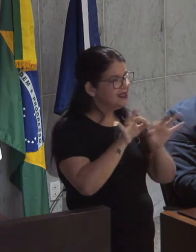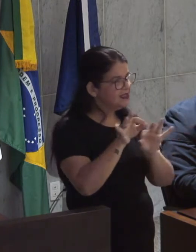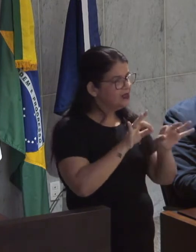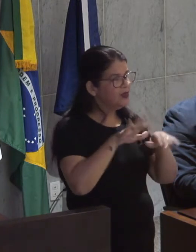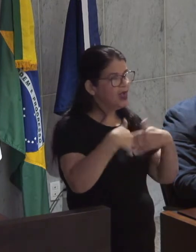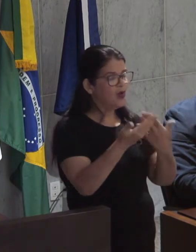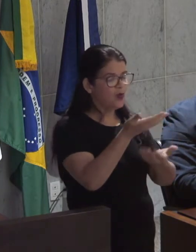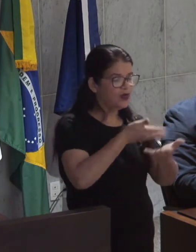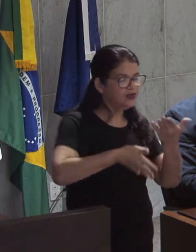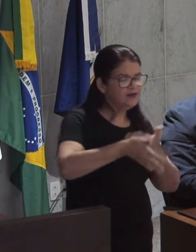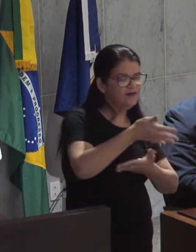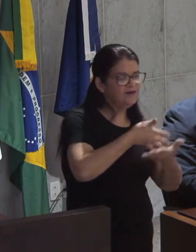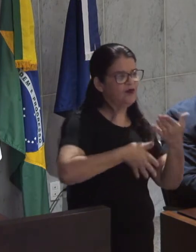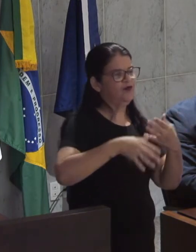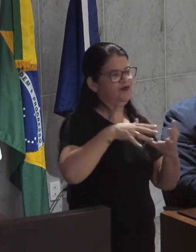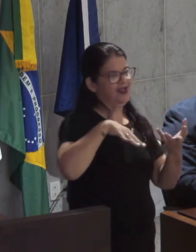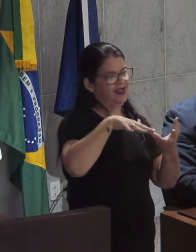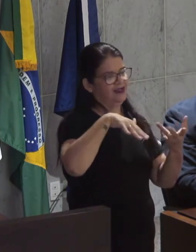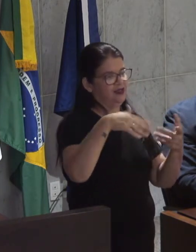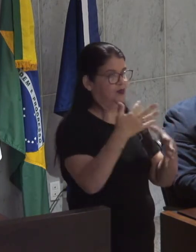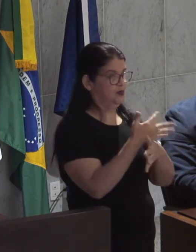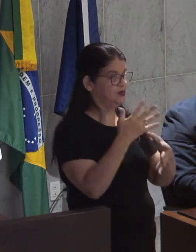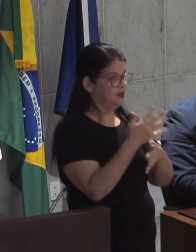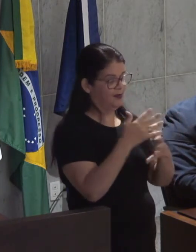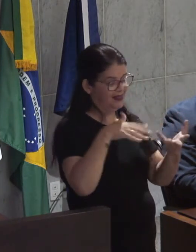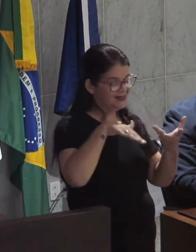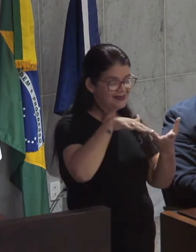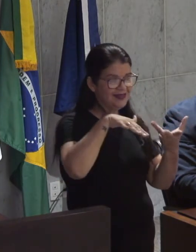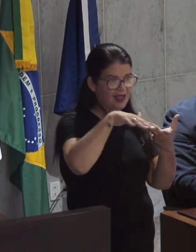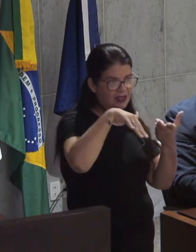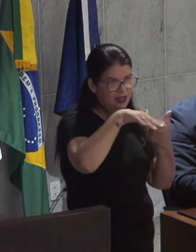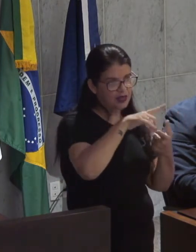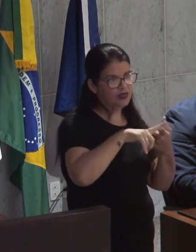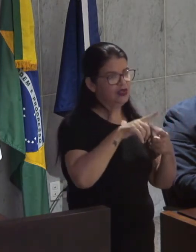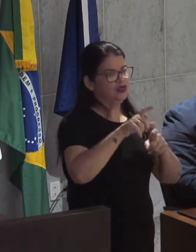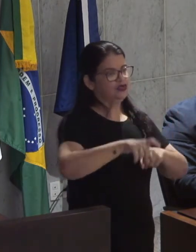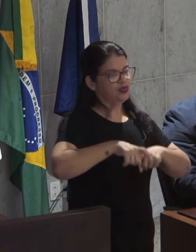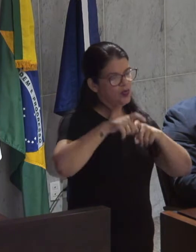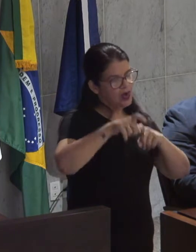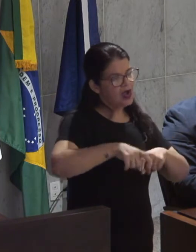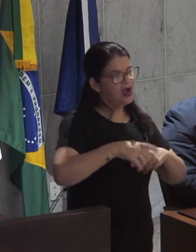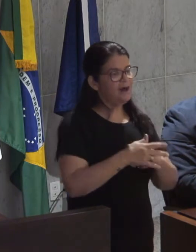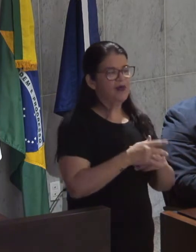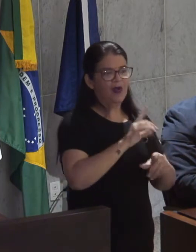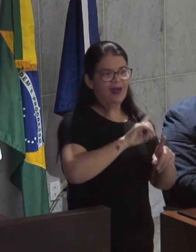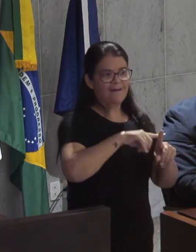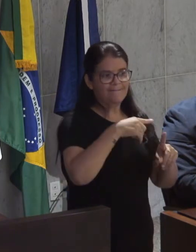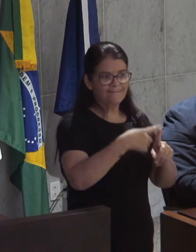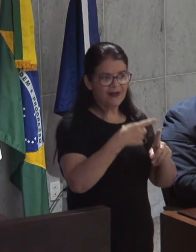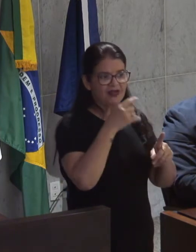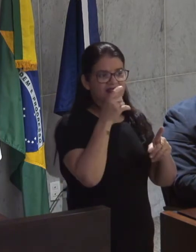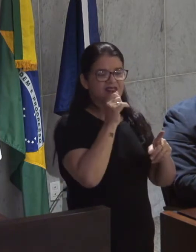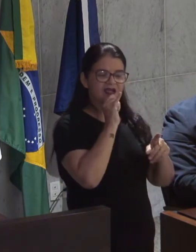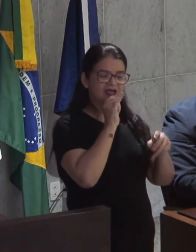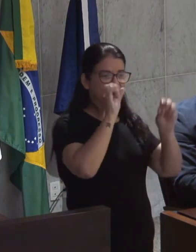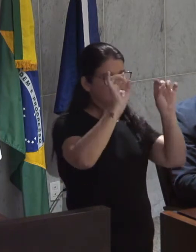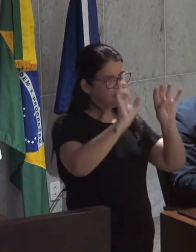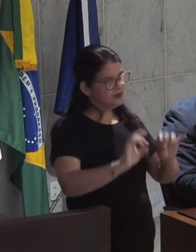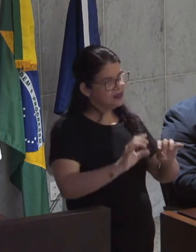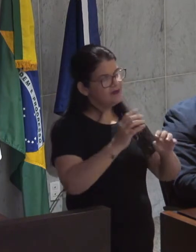envolve categorias urbanas e categorias do campo, e mais especificamente quando